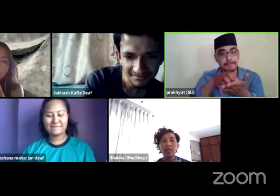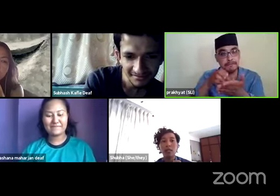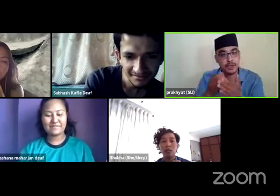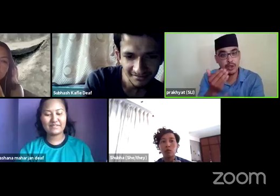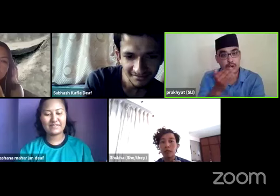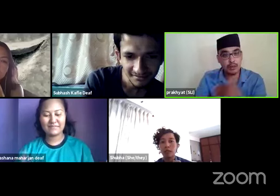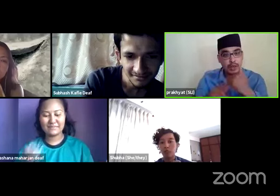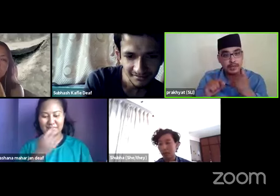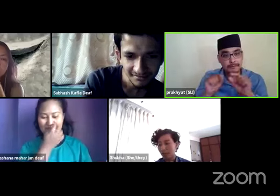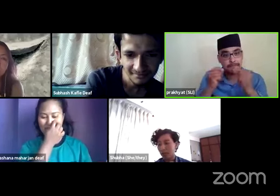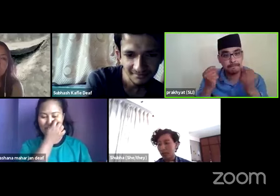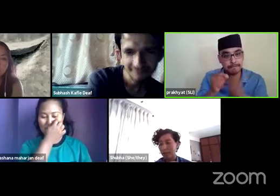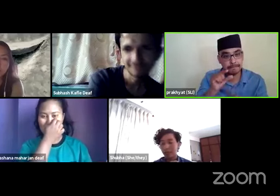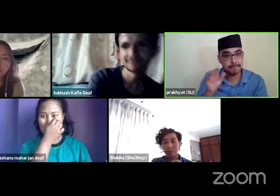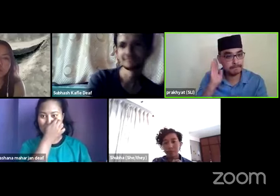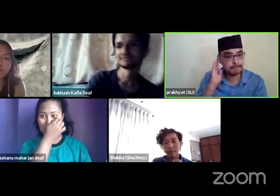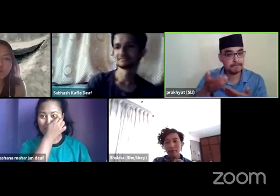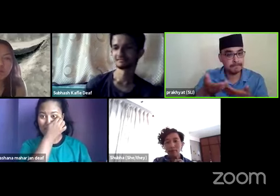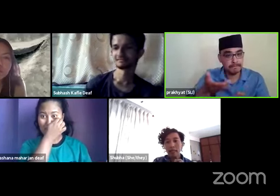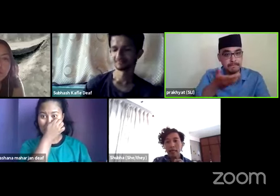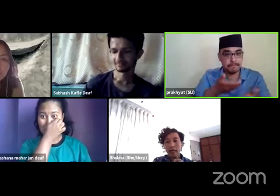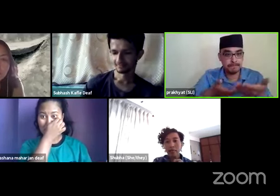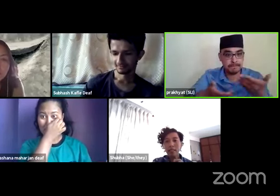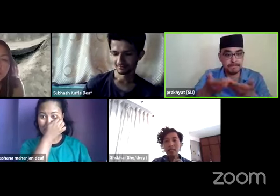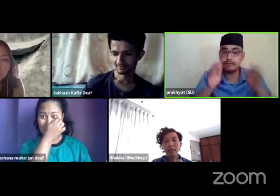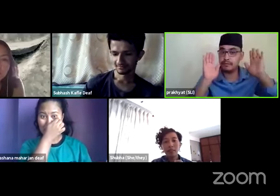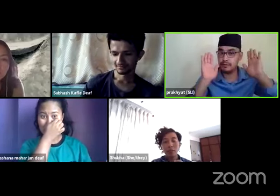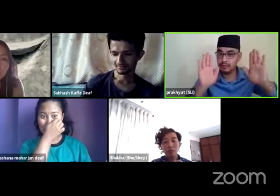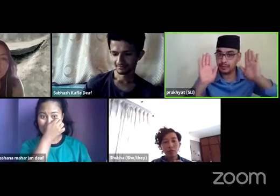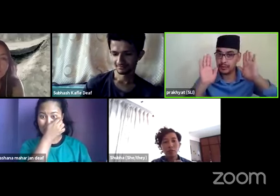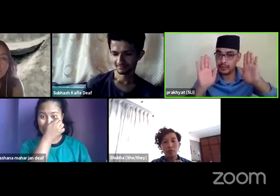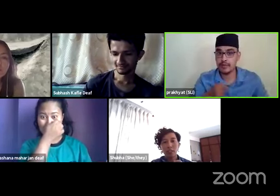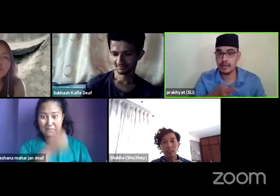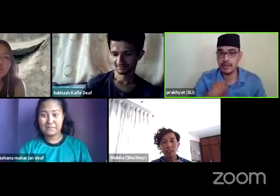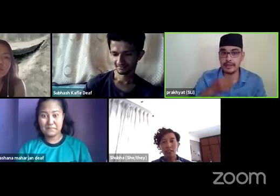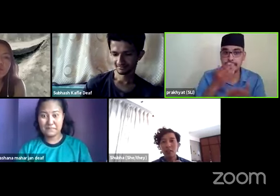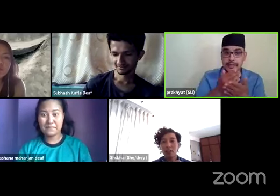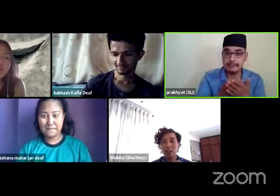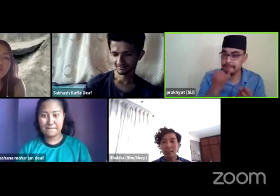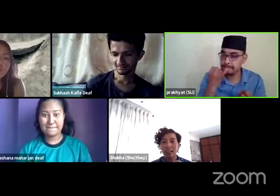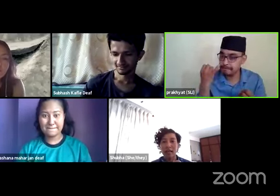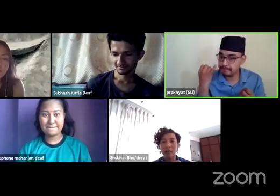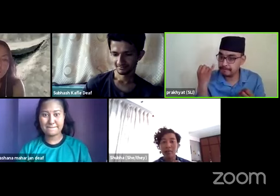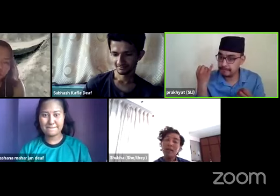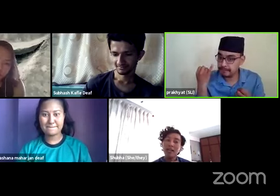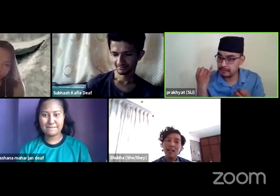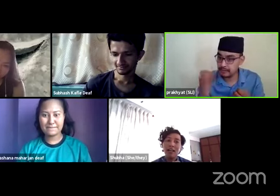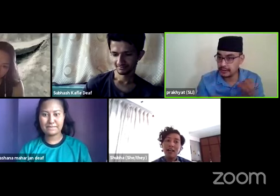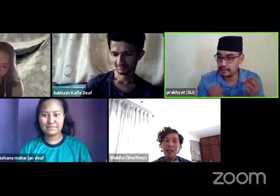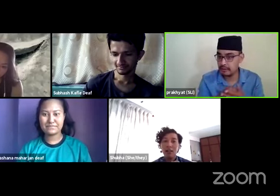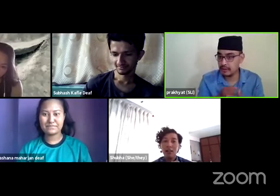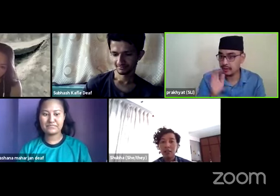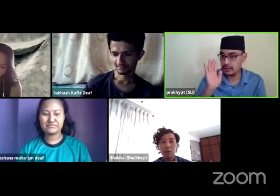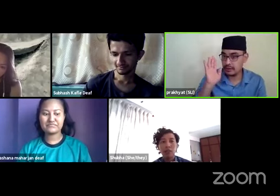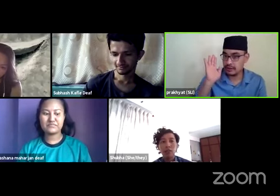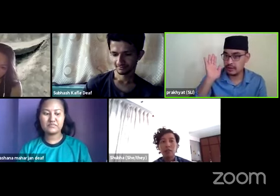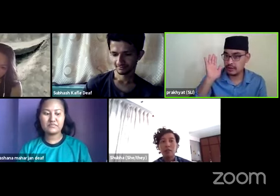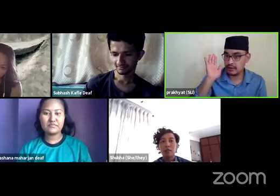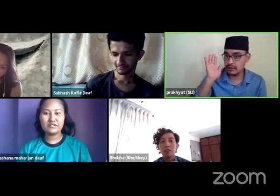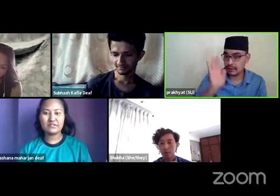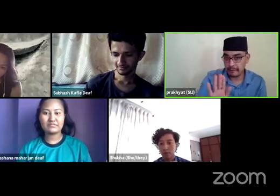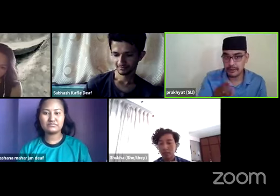इस्युमा उठाउनु भयो त्यसको लागि। हामी कार्यक्रमको झन्डै झन्डै अन्त्यतिर आयौँ।